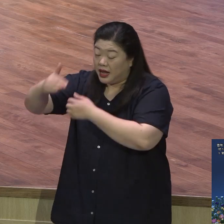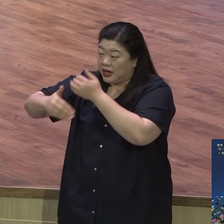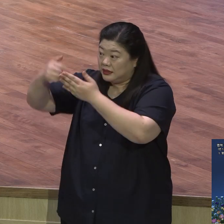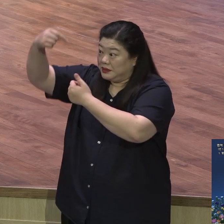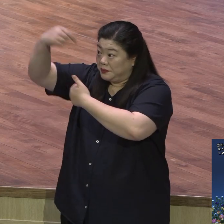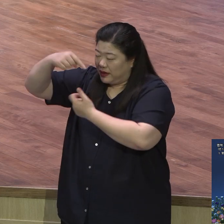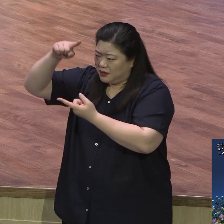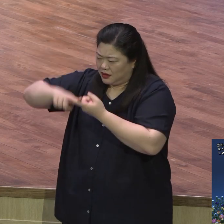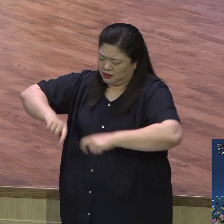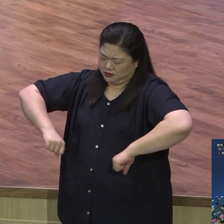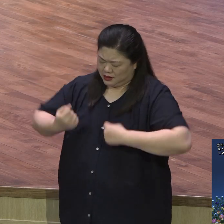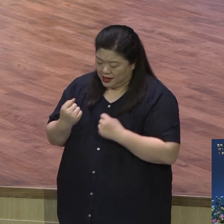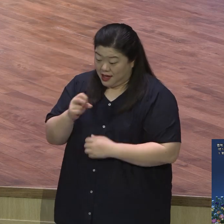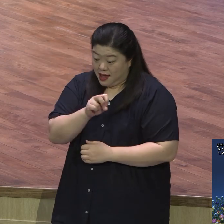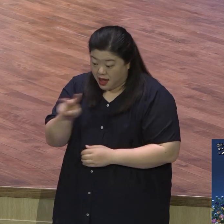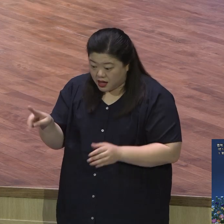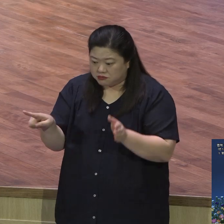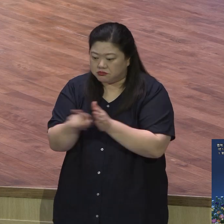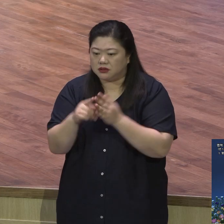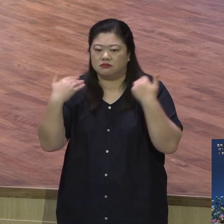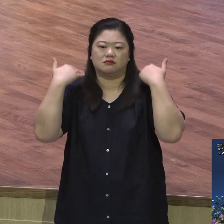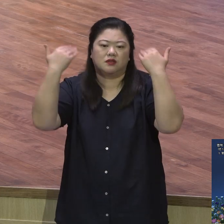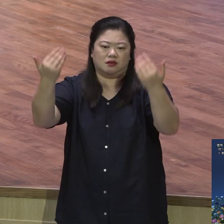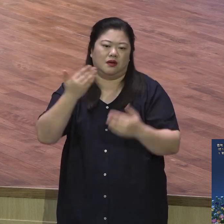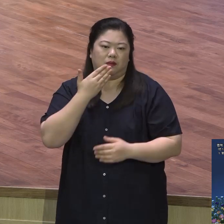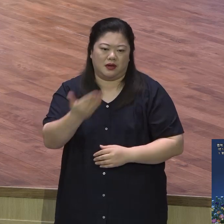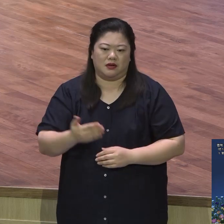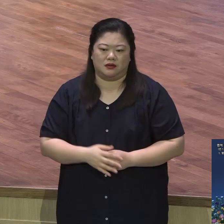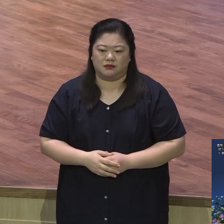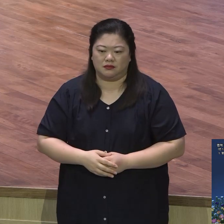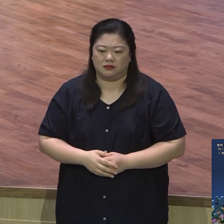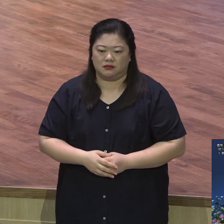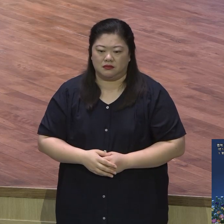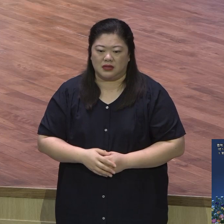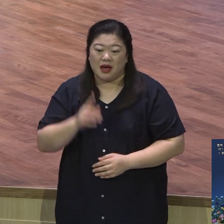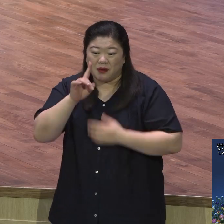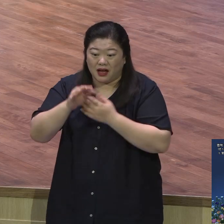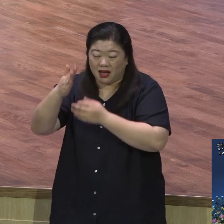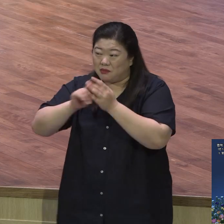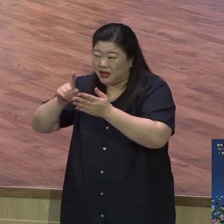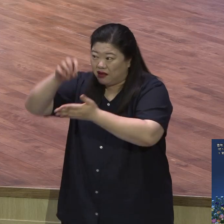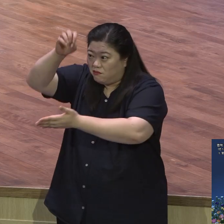싸움합니까? 맨날 지 싸움이라 하지. 지 생각 사로잡혀가지고